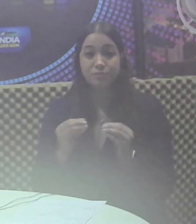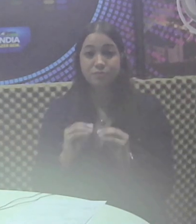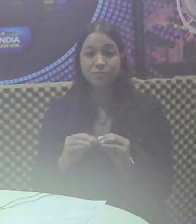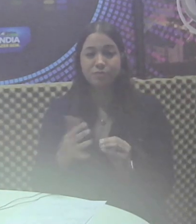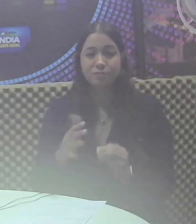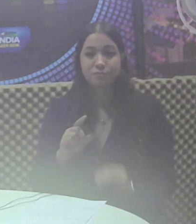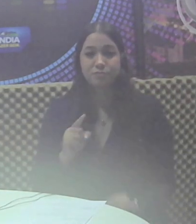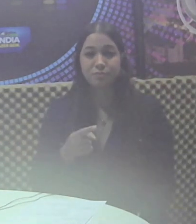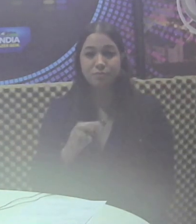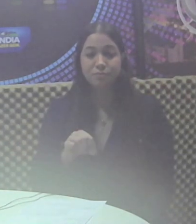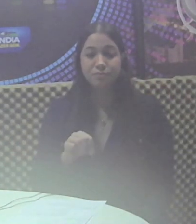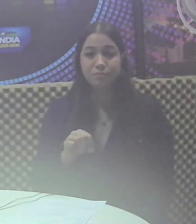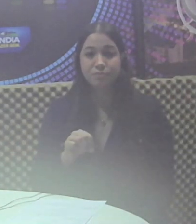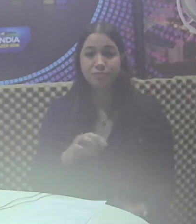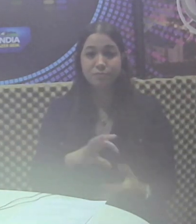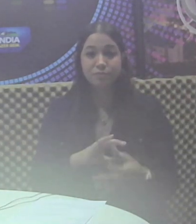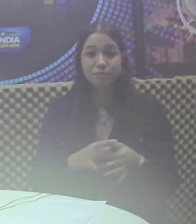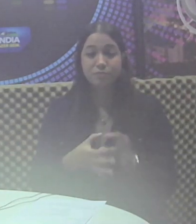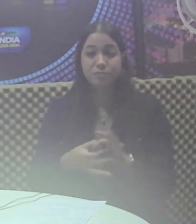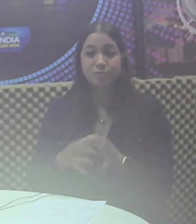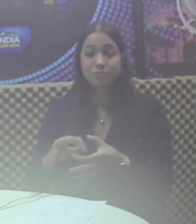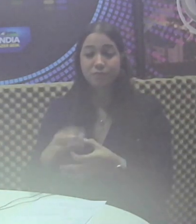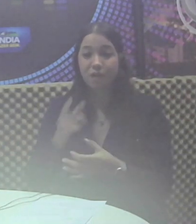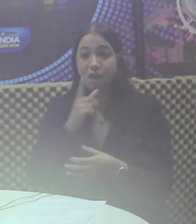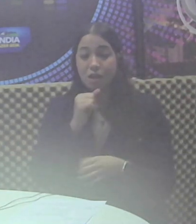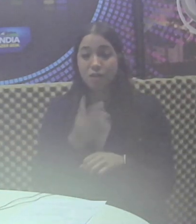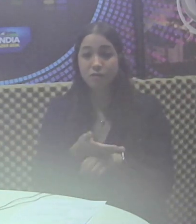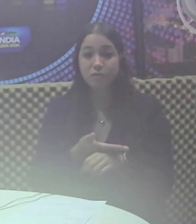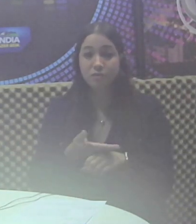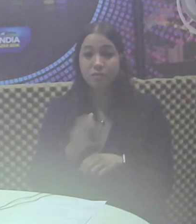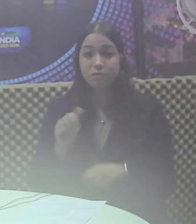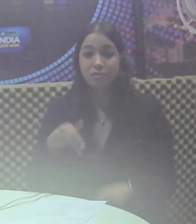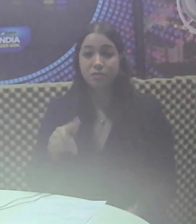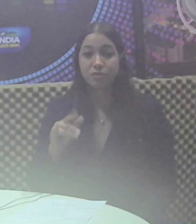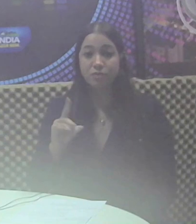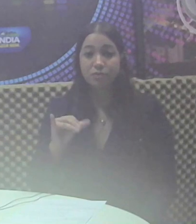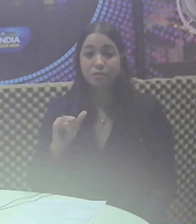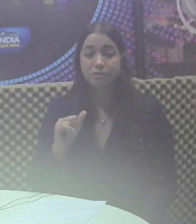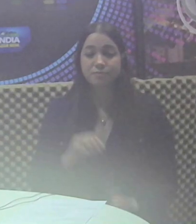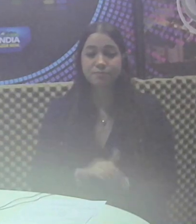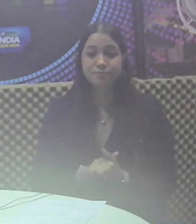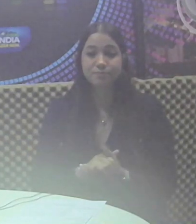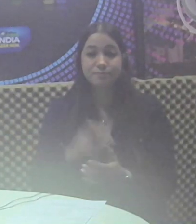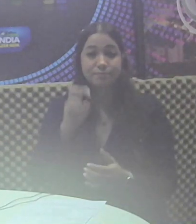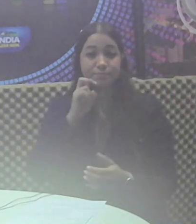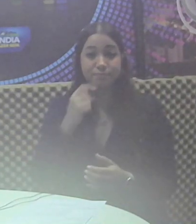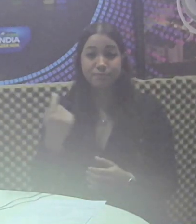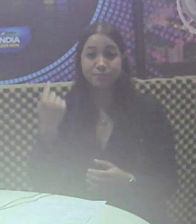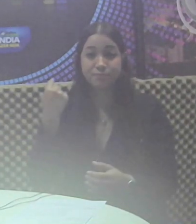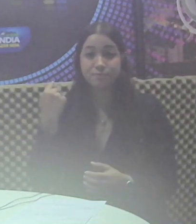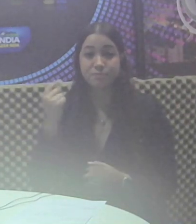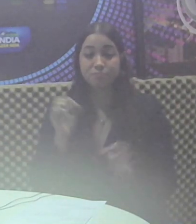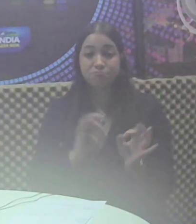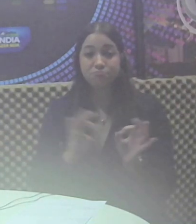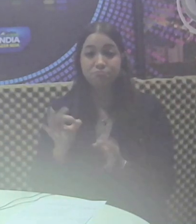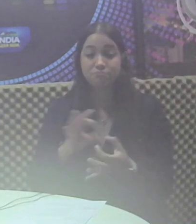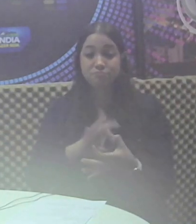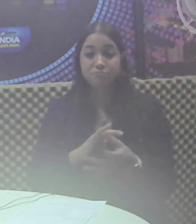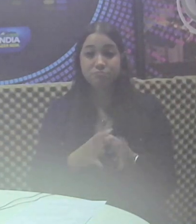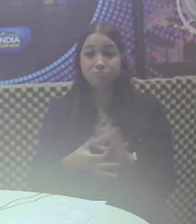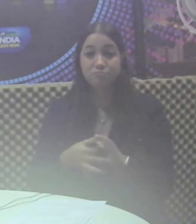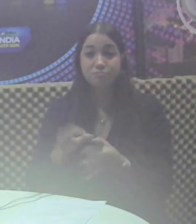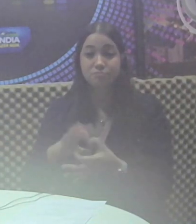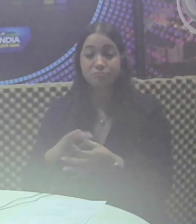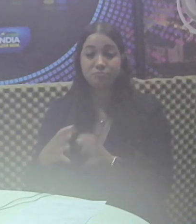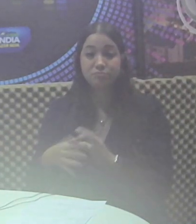de 1.000 metros da rede de água tratada na Avenida Ana Godoy de Souza. E nesta última quinta, foi realizada a interligação das